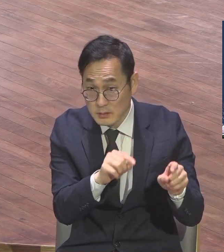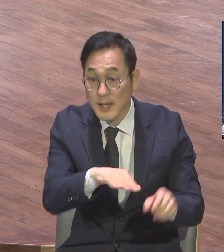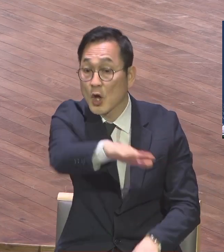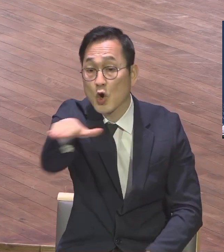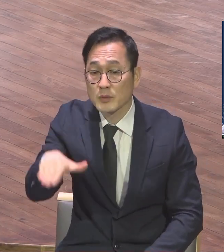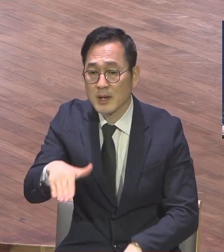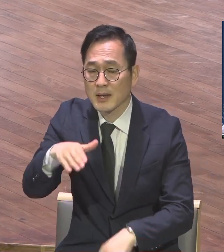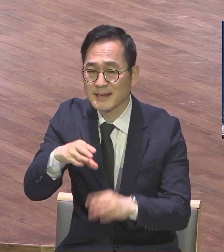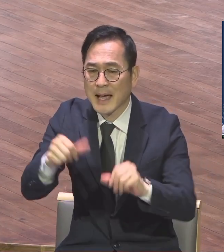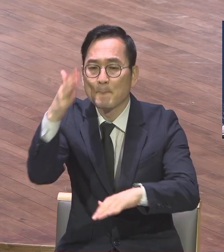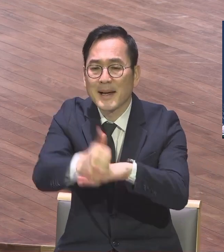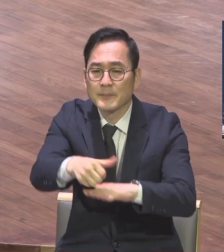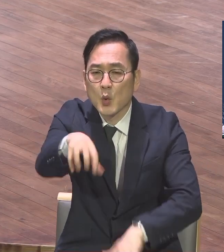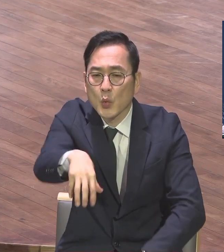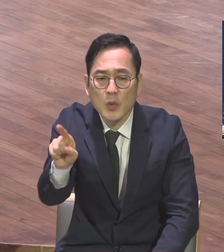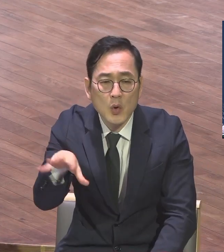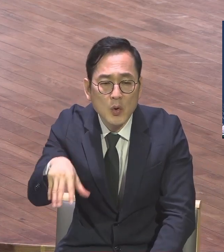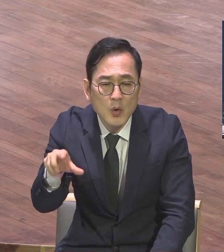로마는 어디입니까?